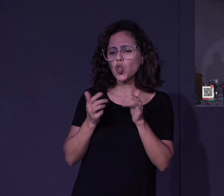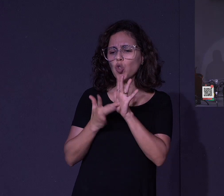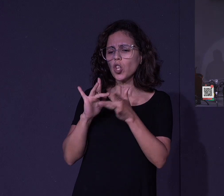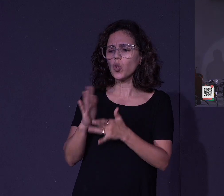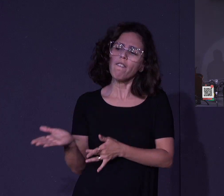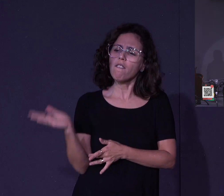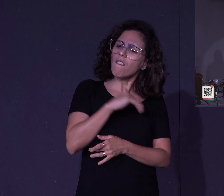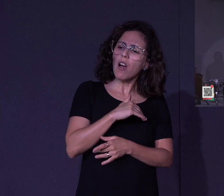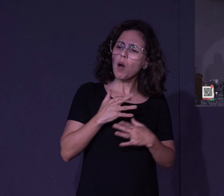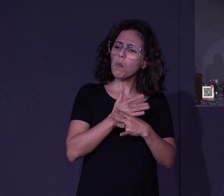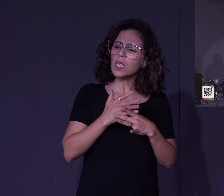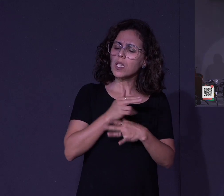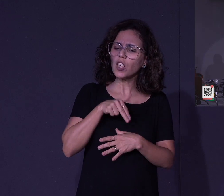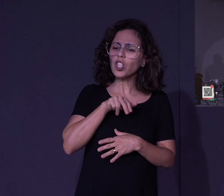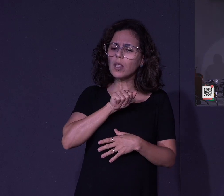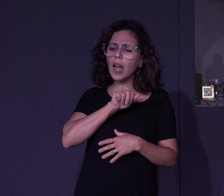pediram, Ele não foi na hora que pediu.